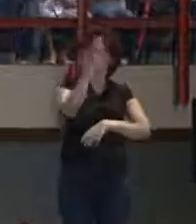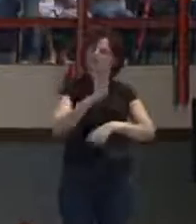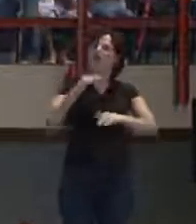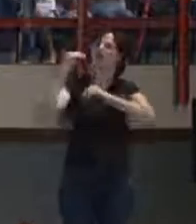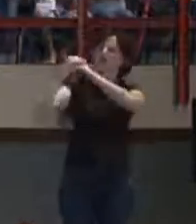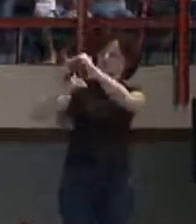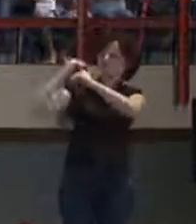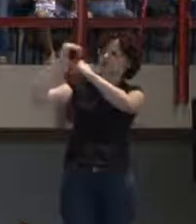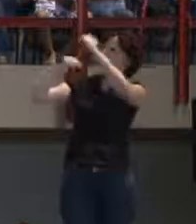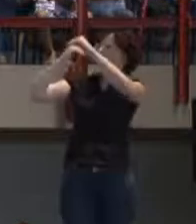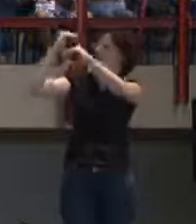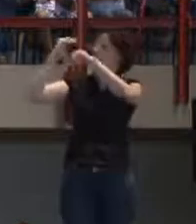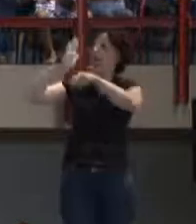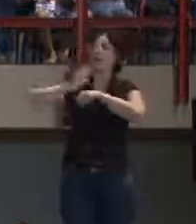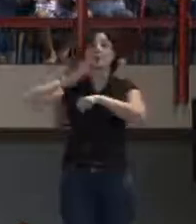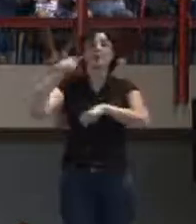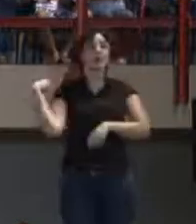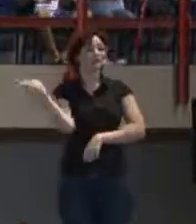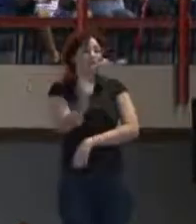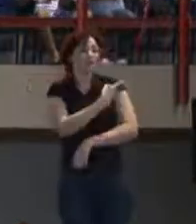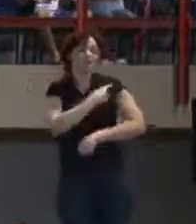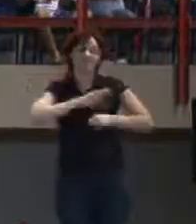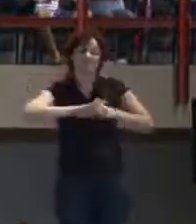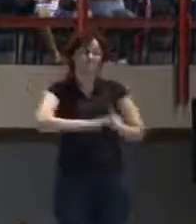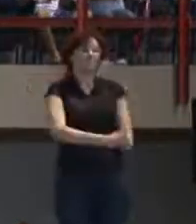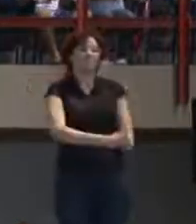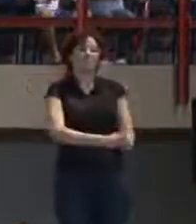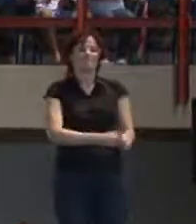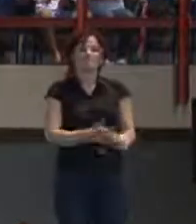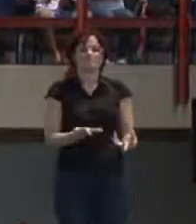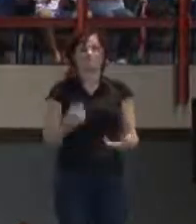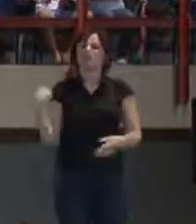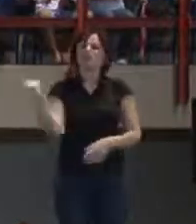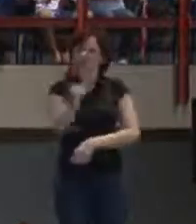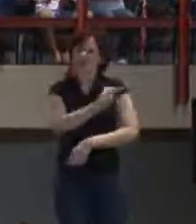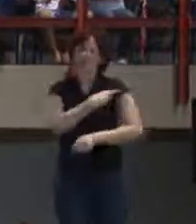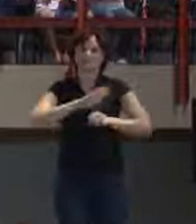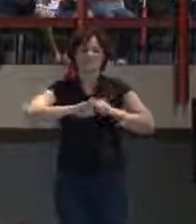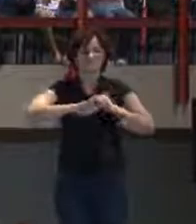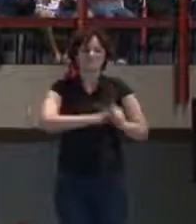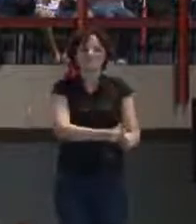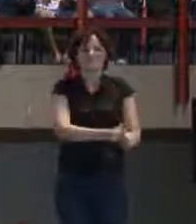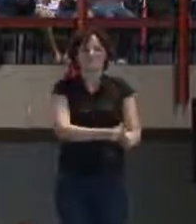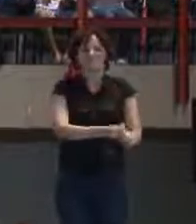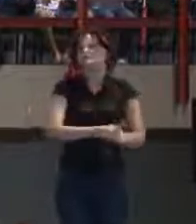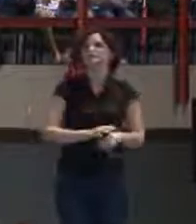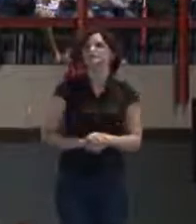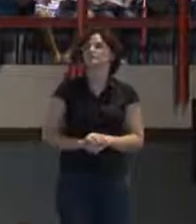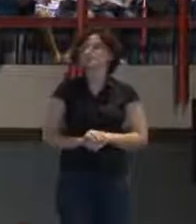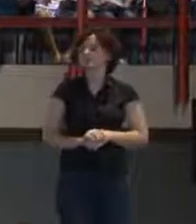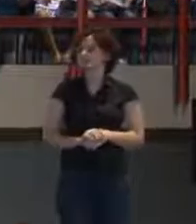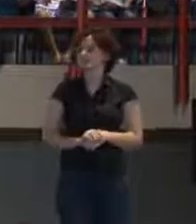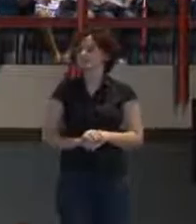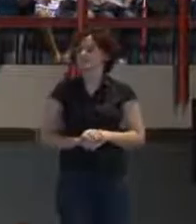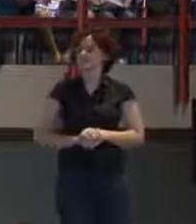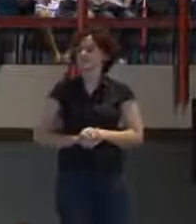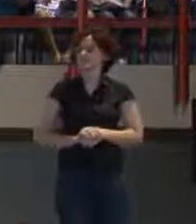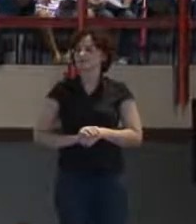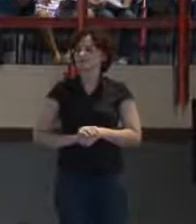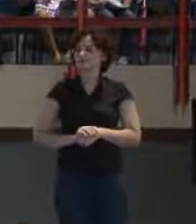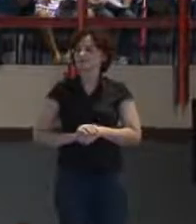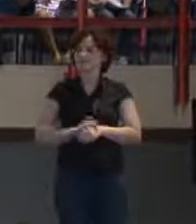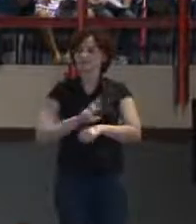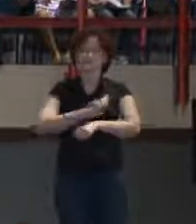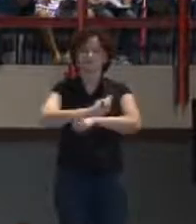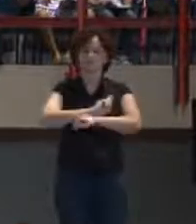evoluído, nós somos racistas ainda. Nós somos xenofóbicos. Isso é um fruto dessa época. É um fruto